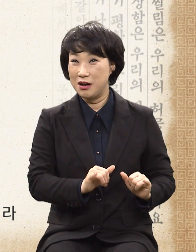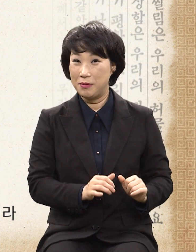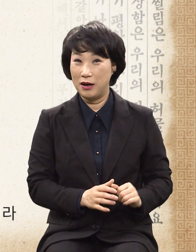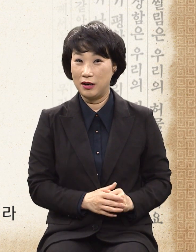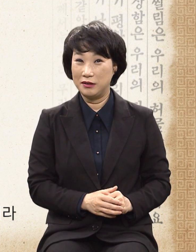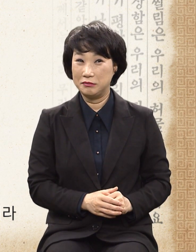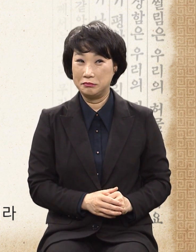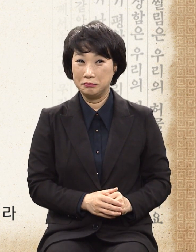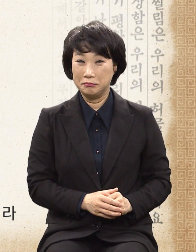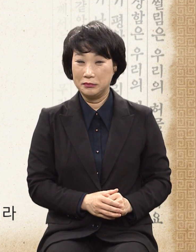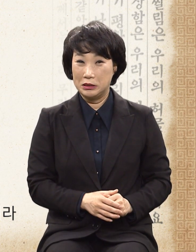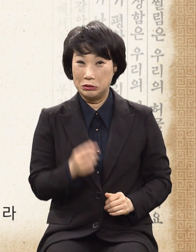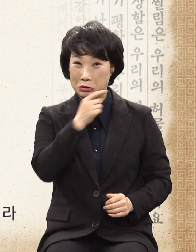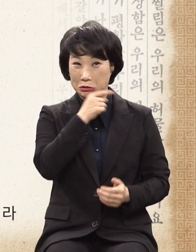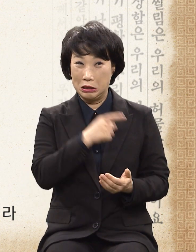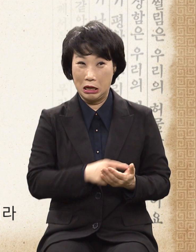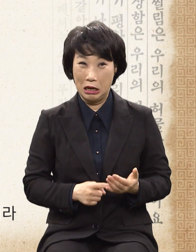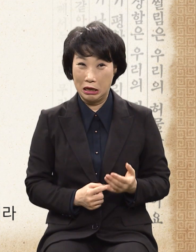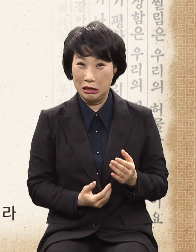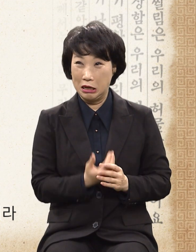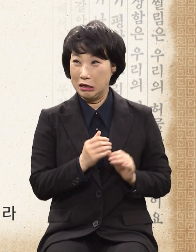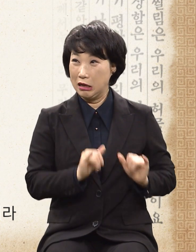가난할까봐, 손해볼까봐.